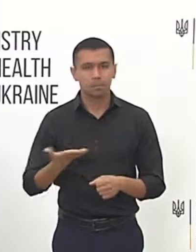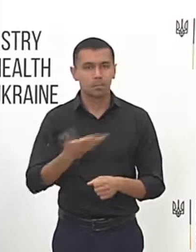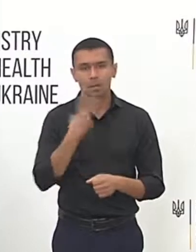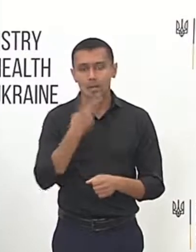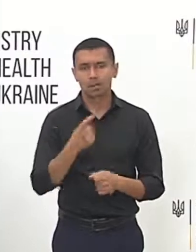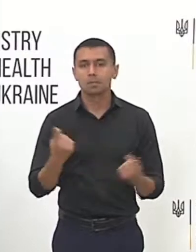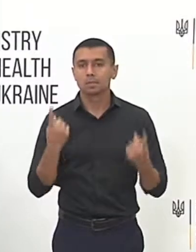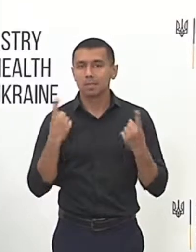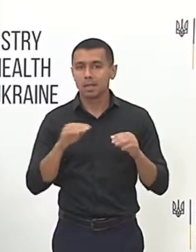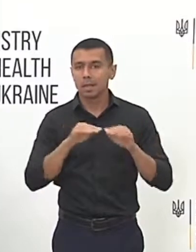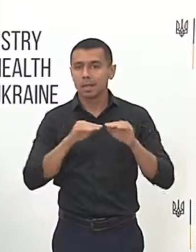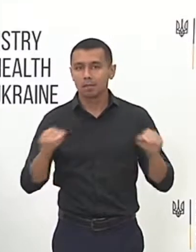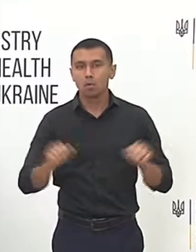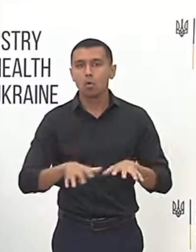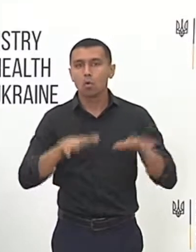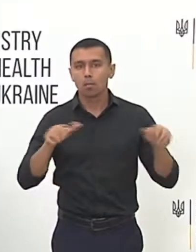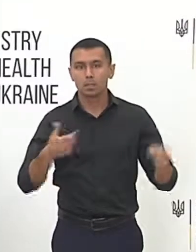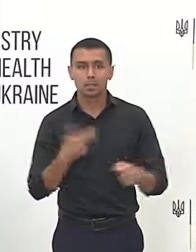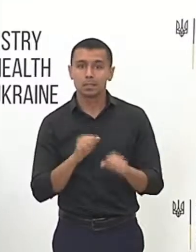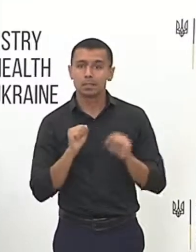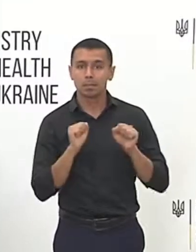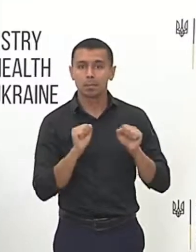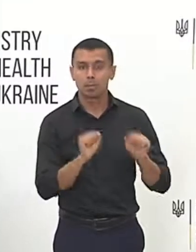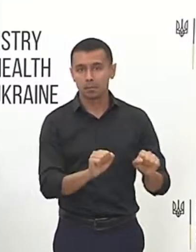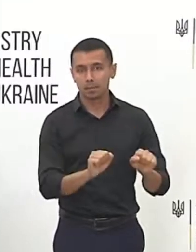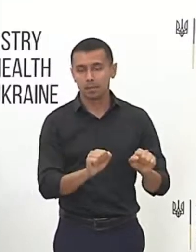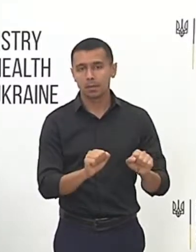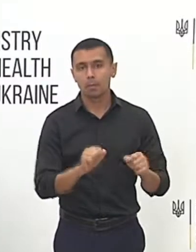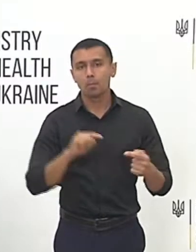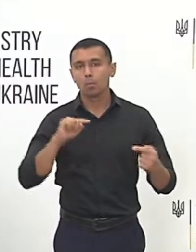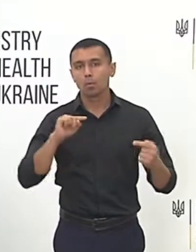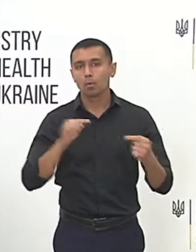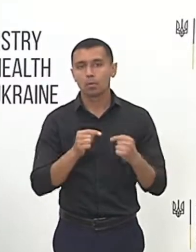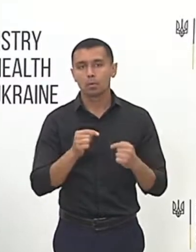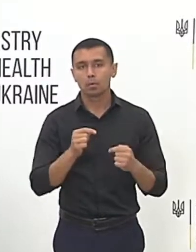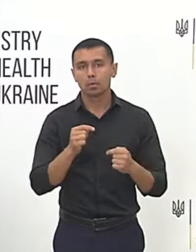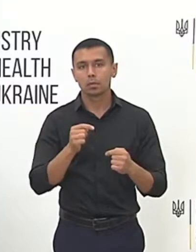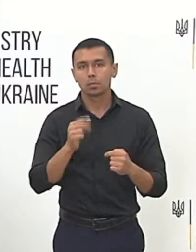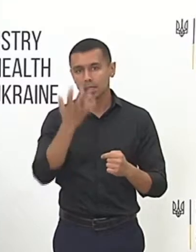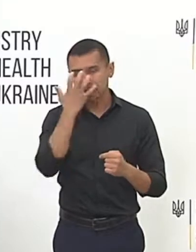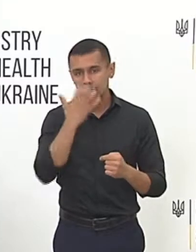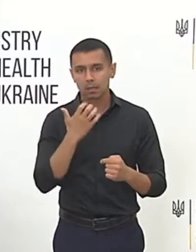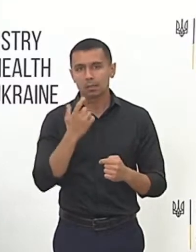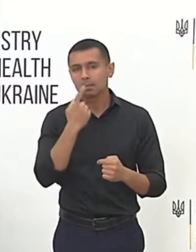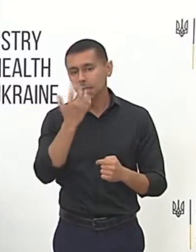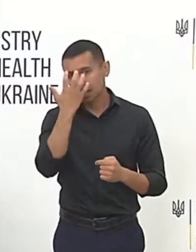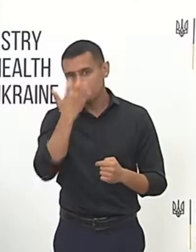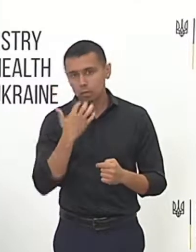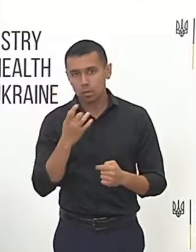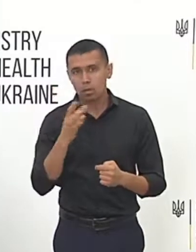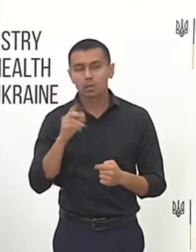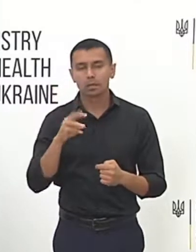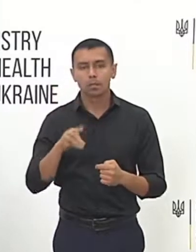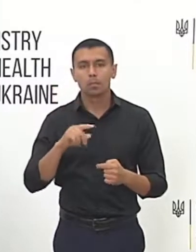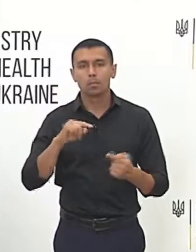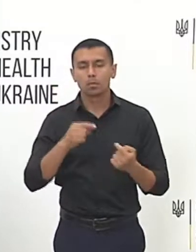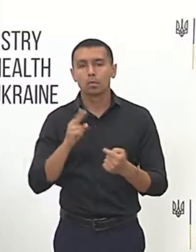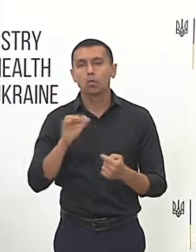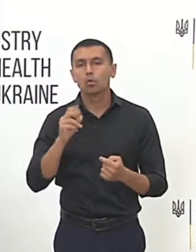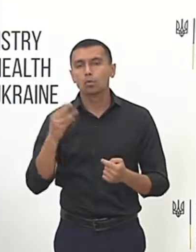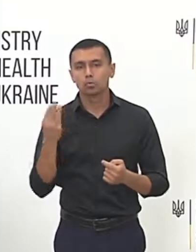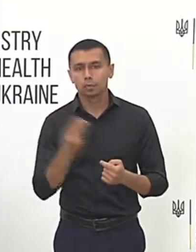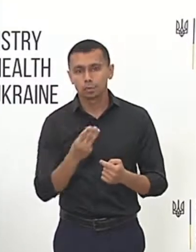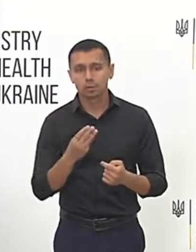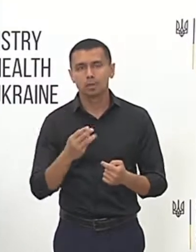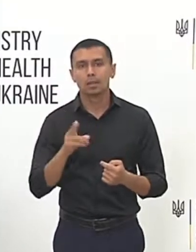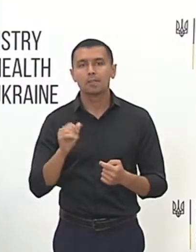бачимо значне рівня охоплення щепленнями проти кору, паротиту, краснухи, проти коклюшу, дифтерію,